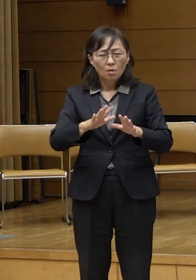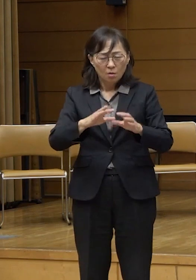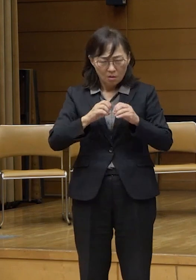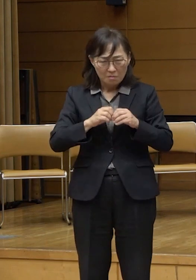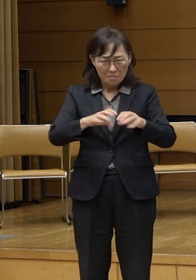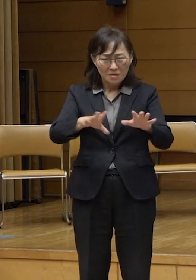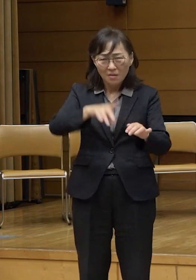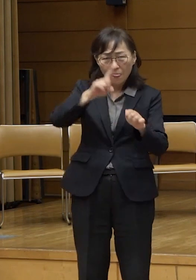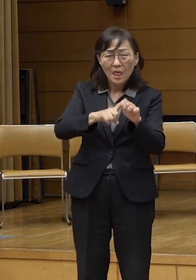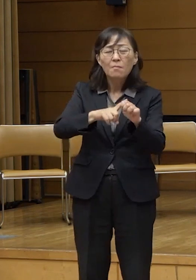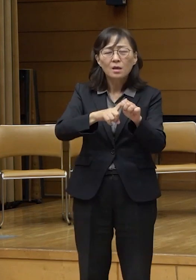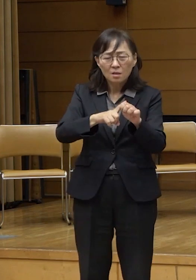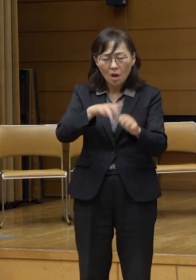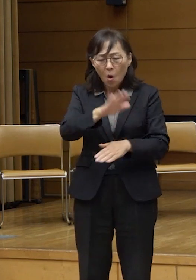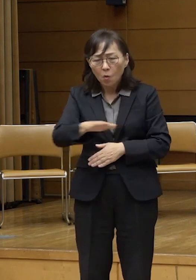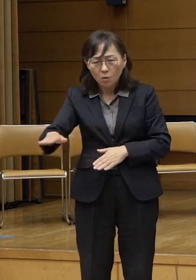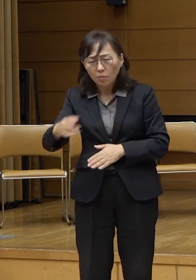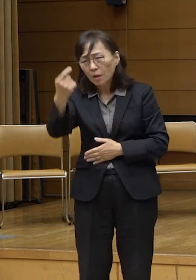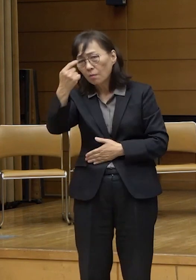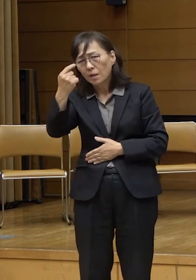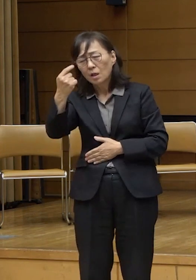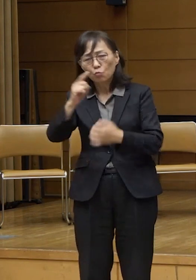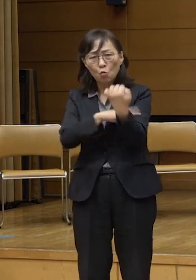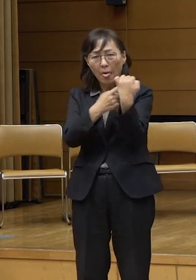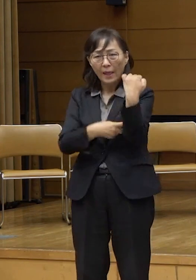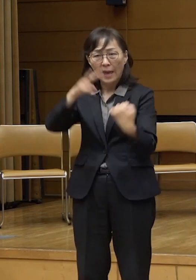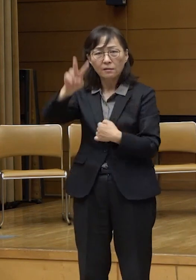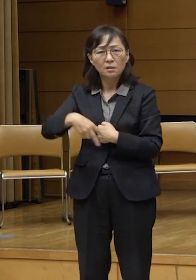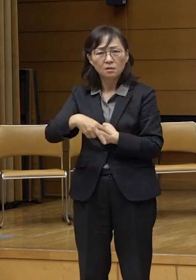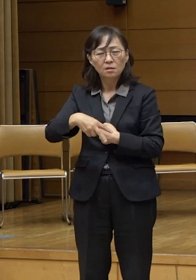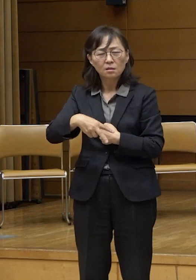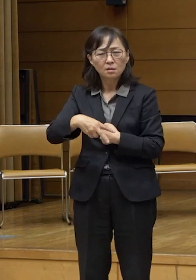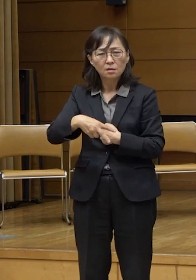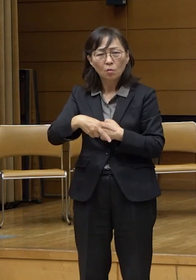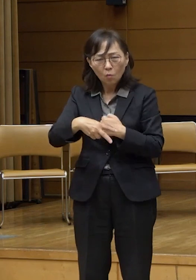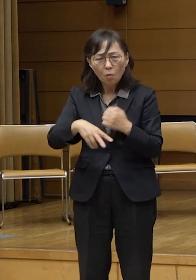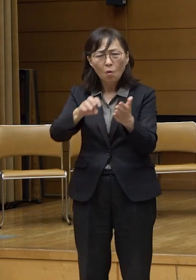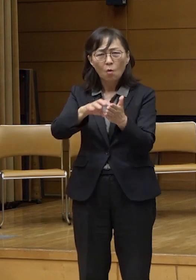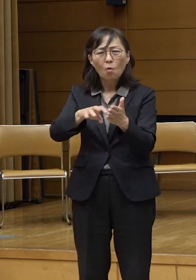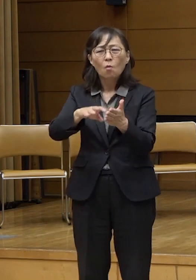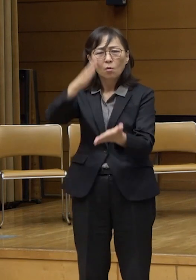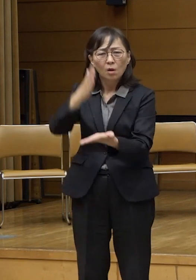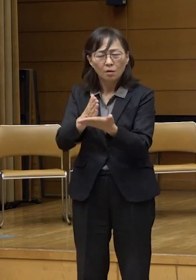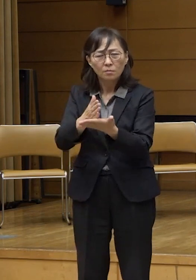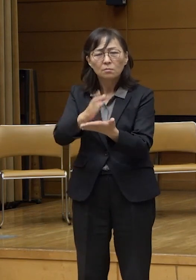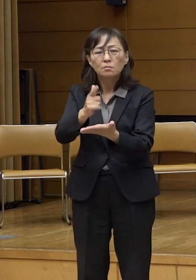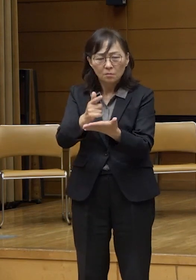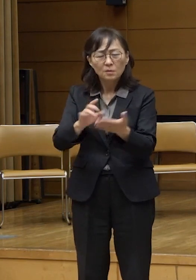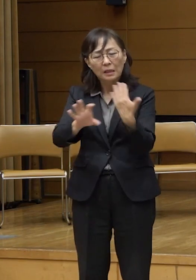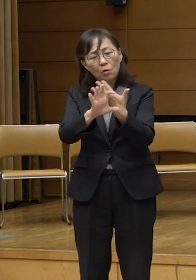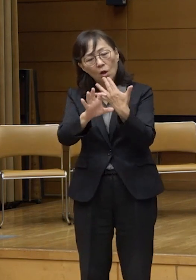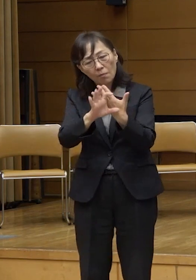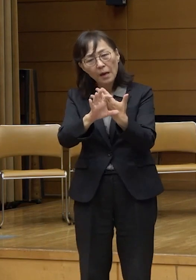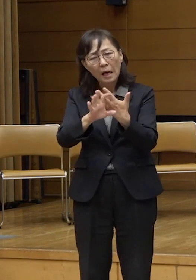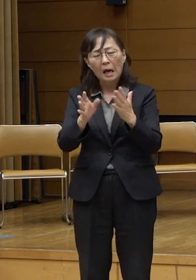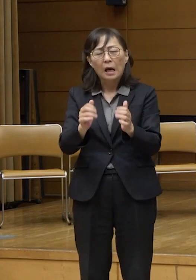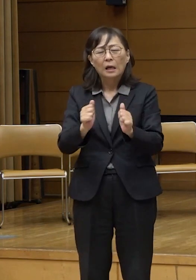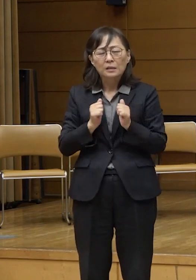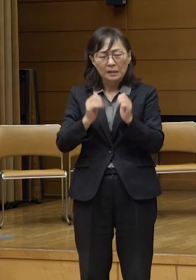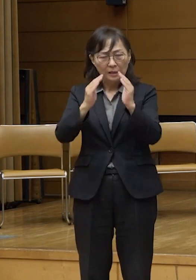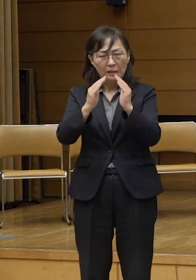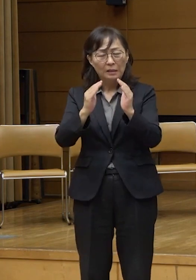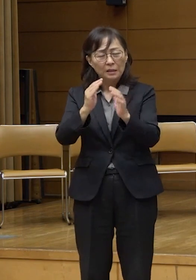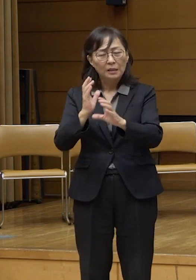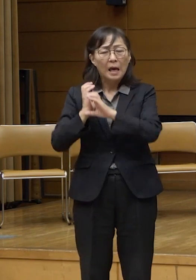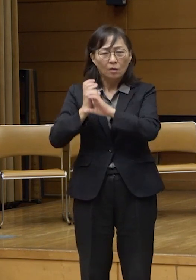文化祭をやめるとか、念のためまあ、それはないでしょうけど、学校を閉鎖するとか、そういった話ではないと。